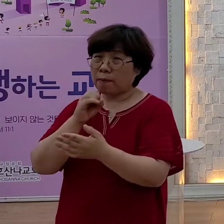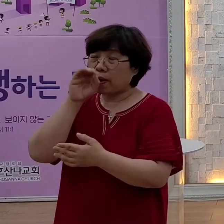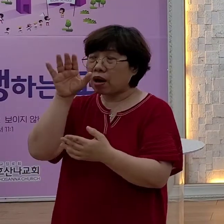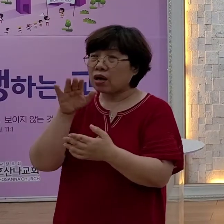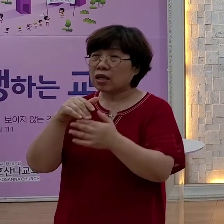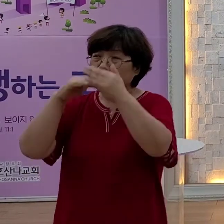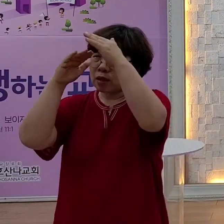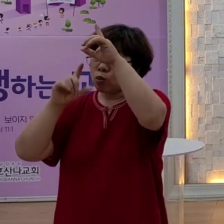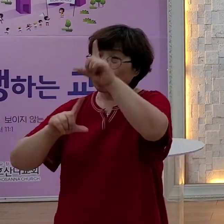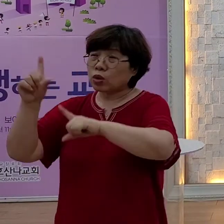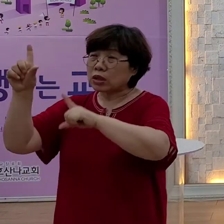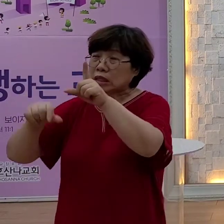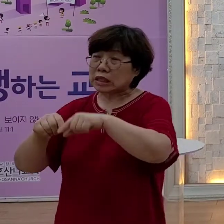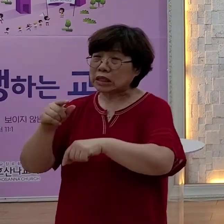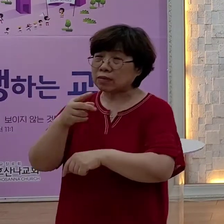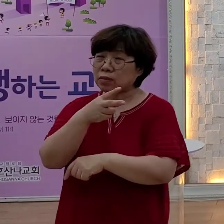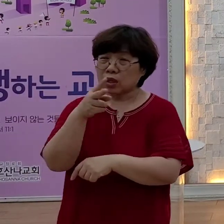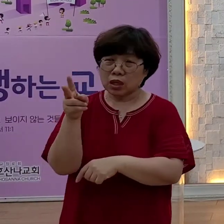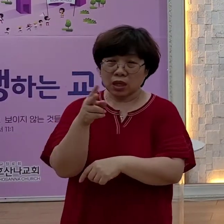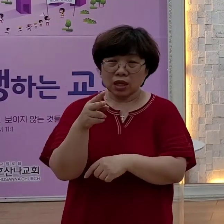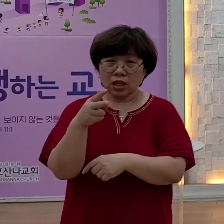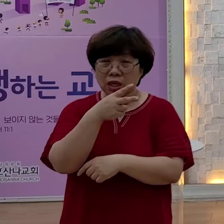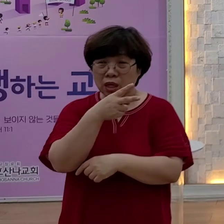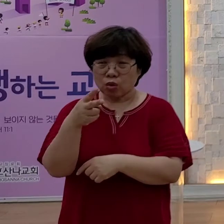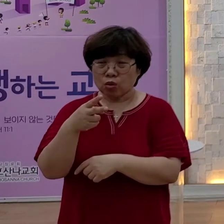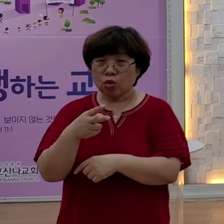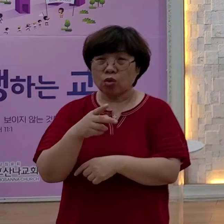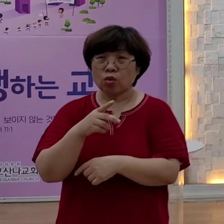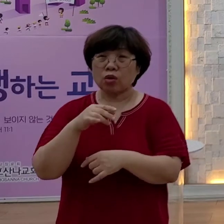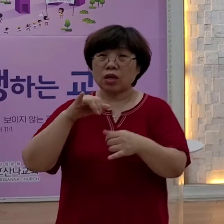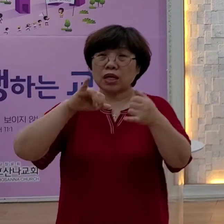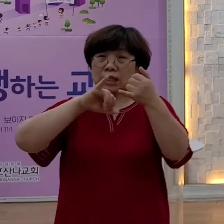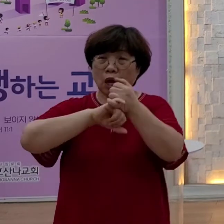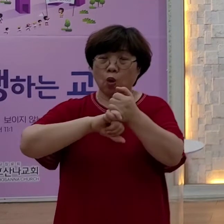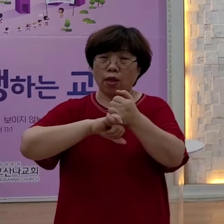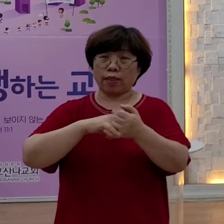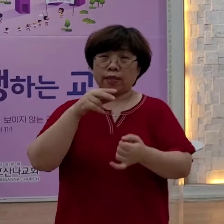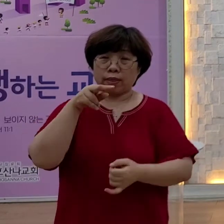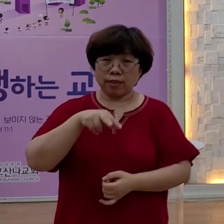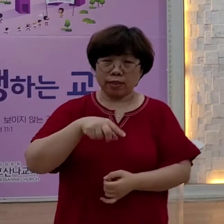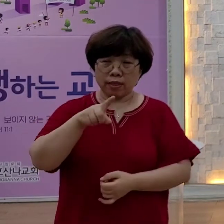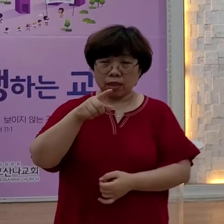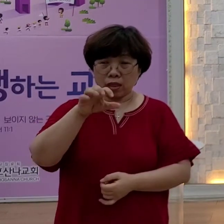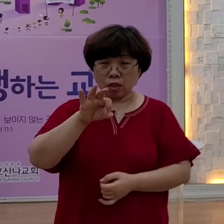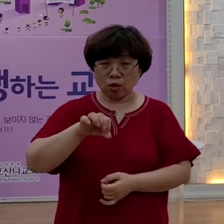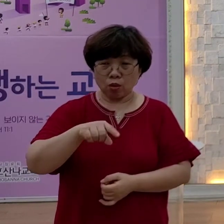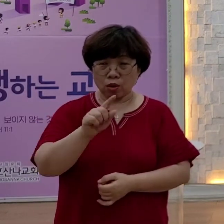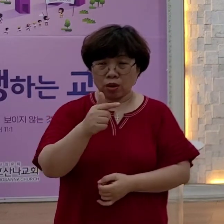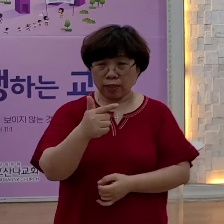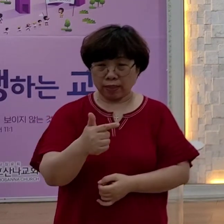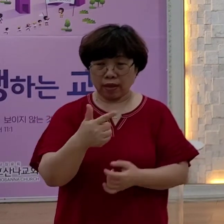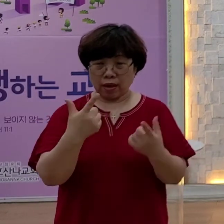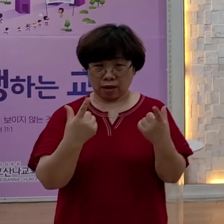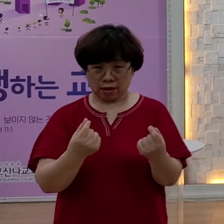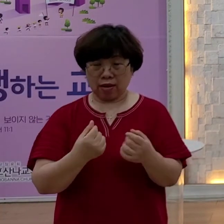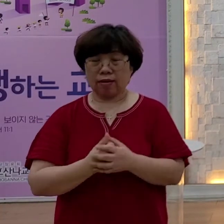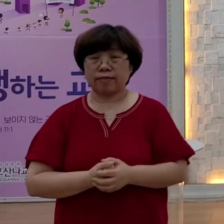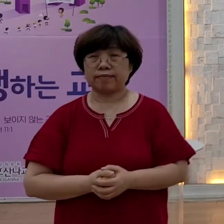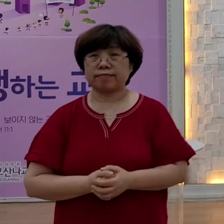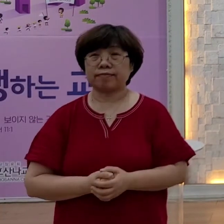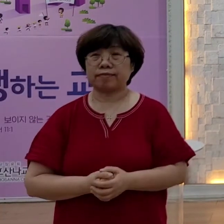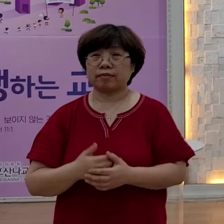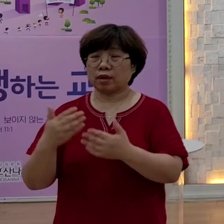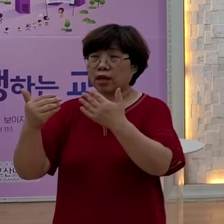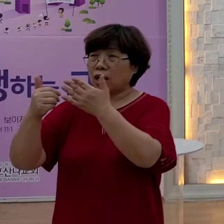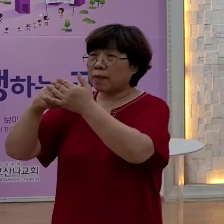한나가 그냥 아들을 달라는 간절한 마음에 아들 주시면 제가 그 아들 하나님께 바치겠나이다. 이렇게 서원을 하고